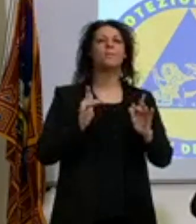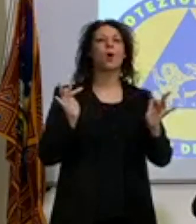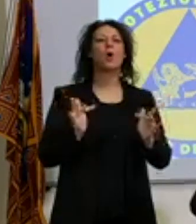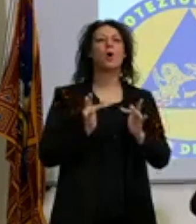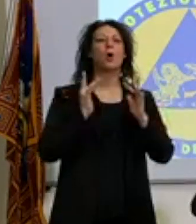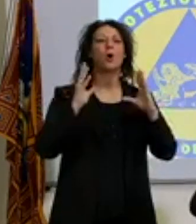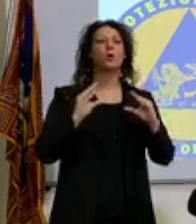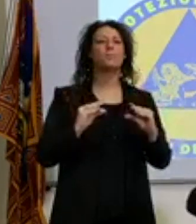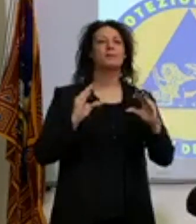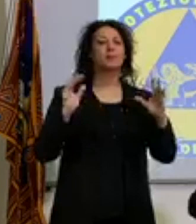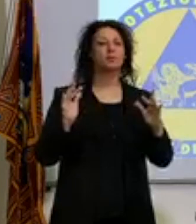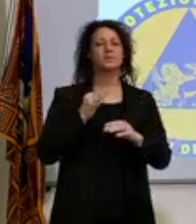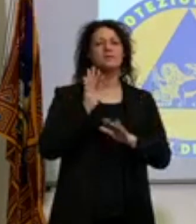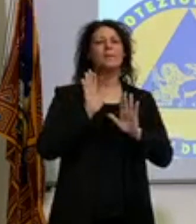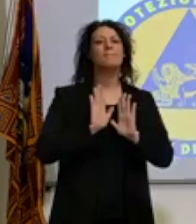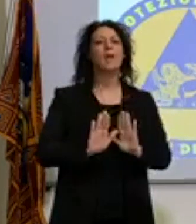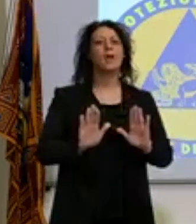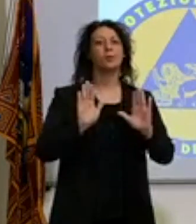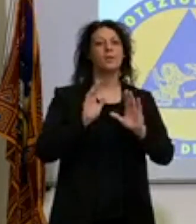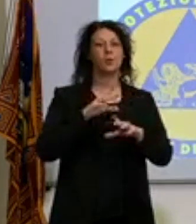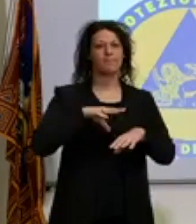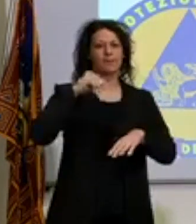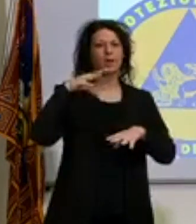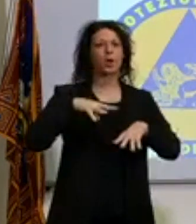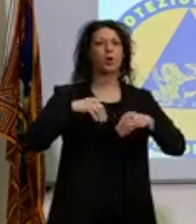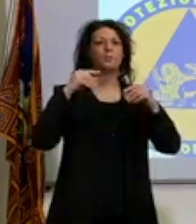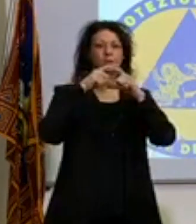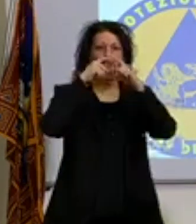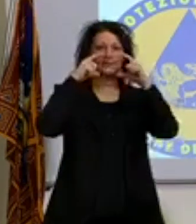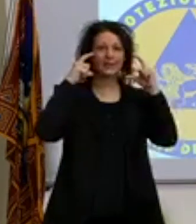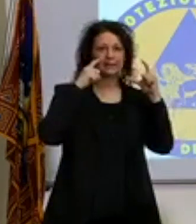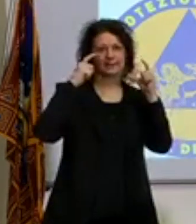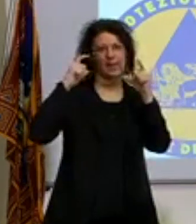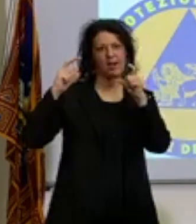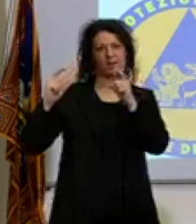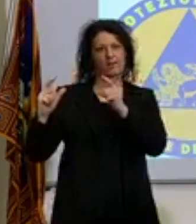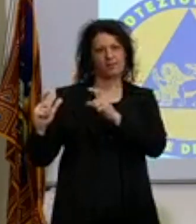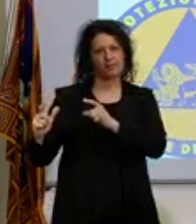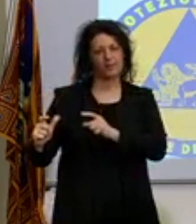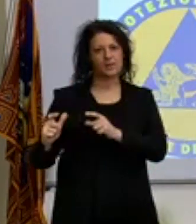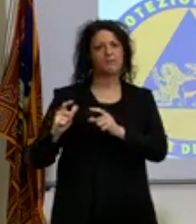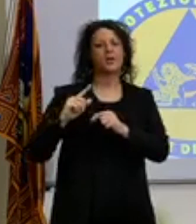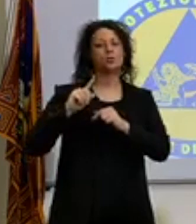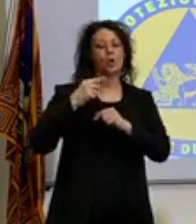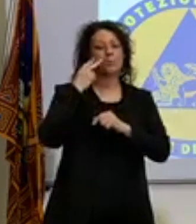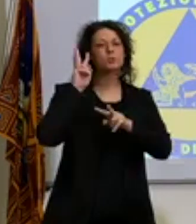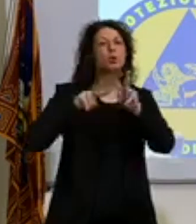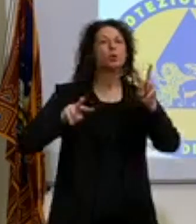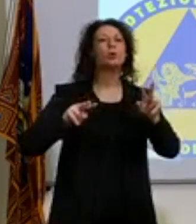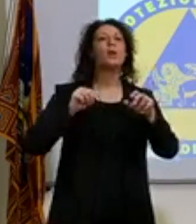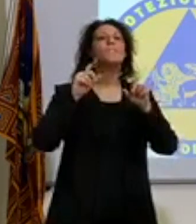dismettere la mascherina, dovremo pian piano avere uno screening sempre più perfetto della